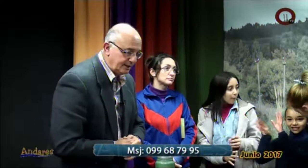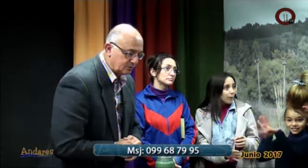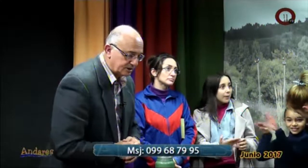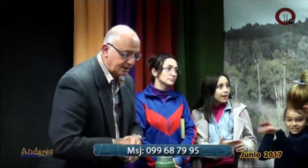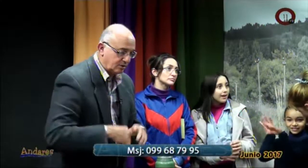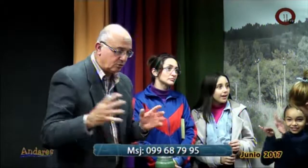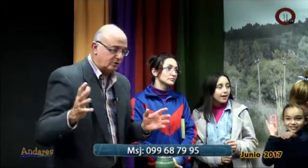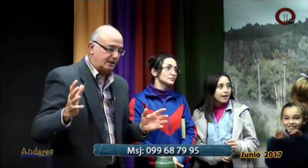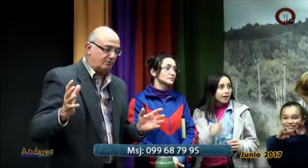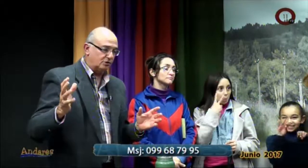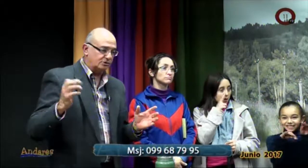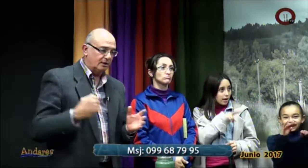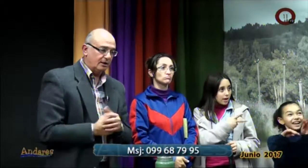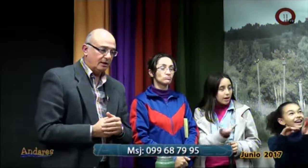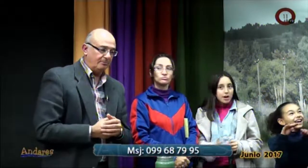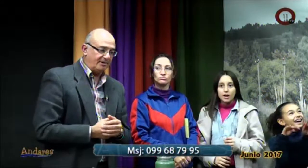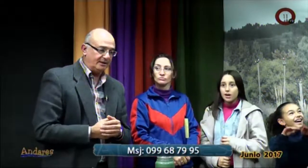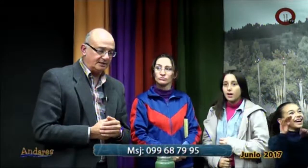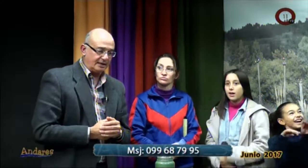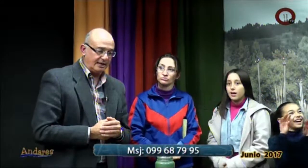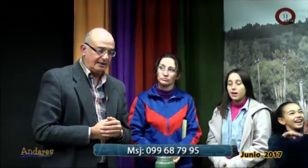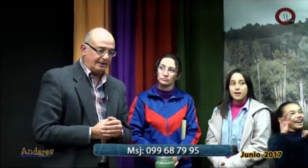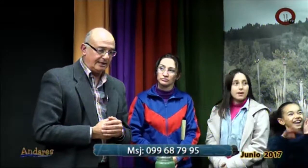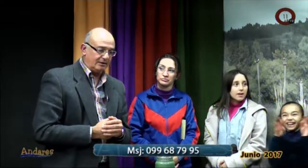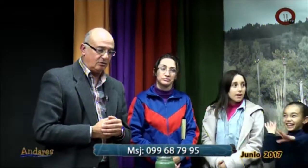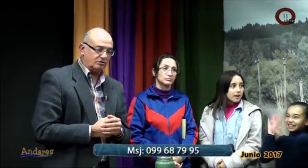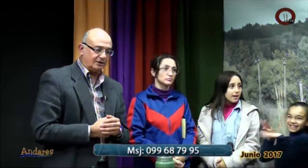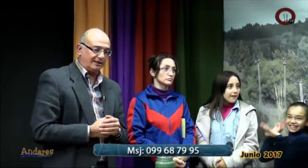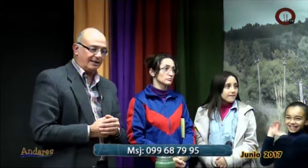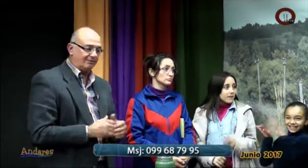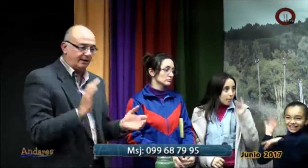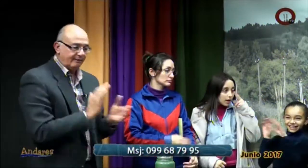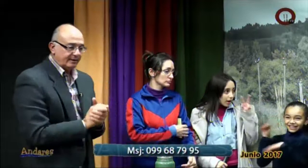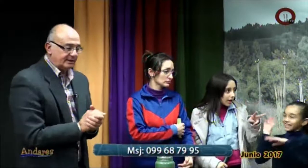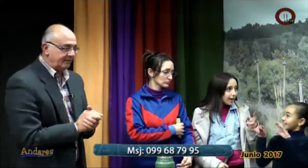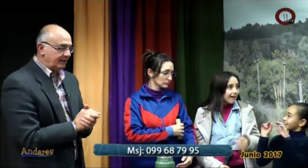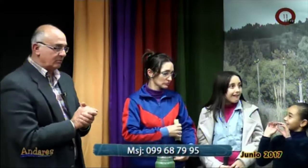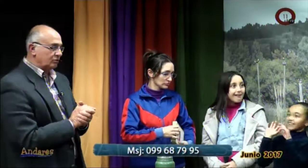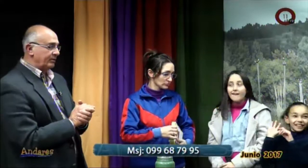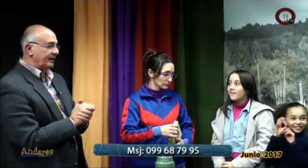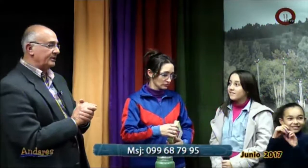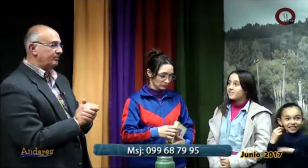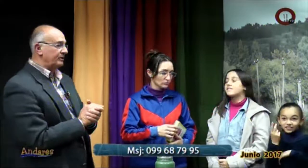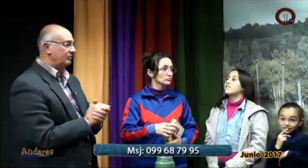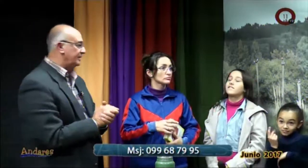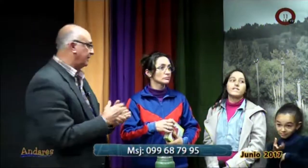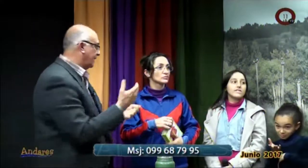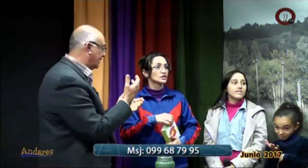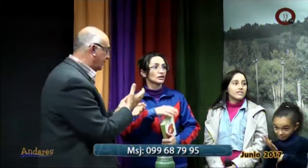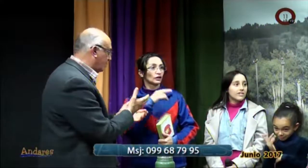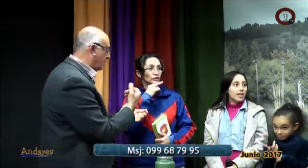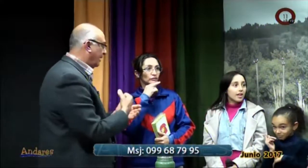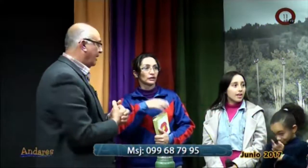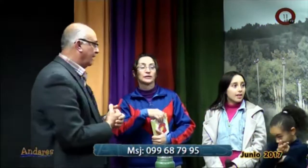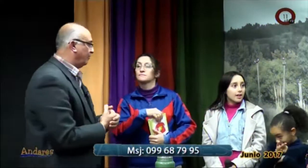en directo Así que corra la voz y préndase al canal 11 Telecable Y ya vinieron como todos los viernes, un poquitito más tarde Les